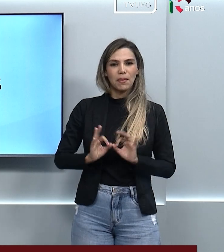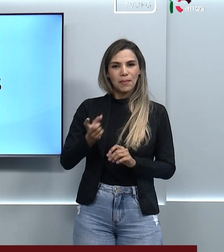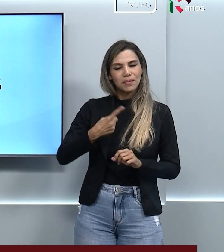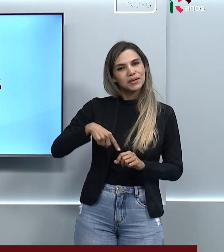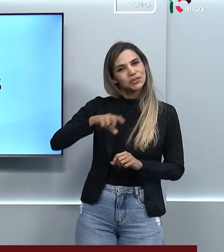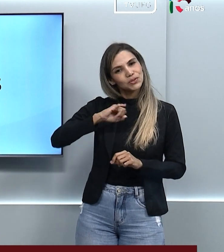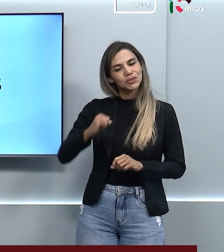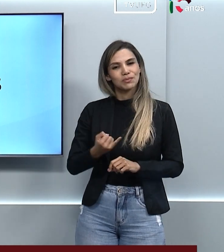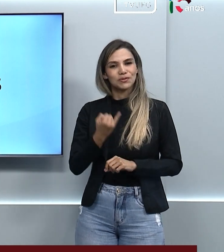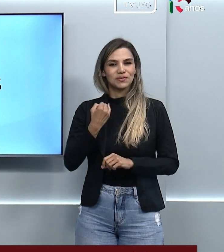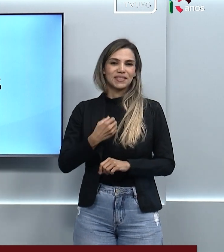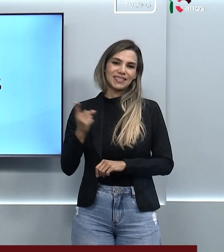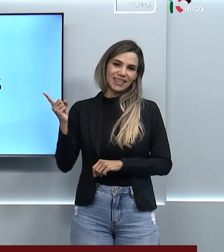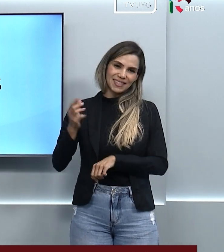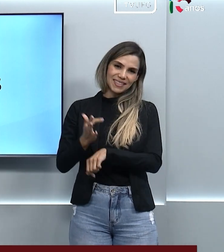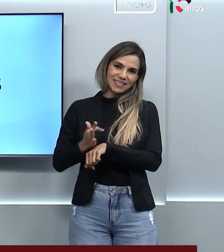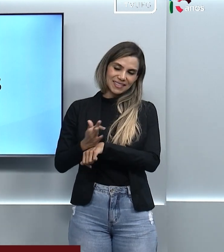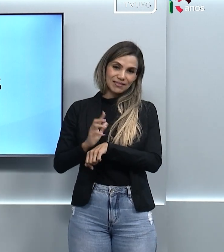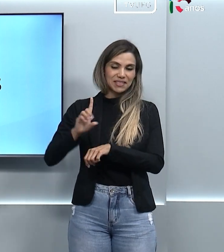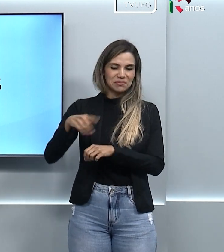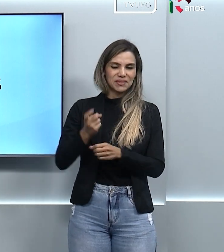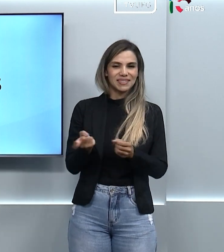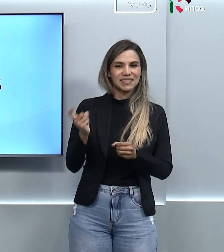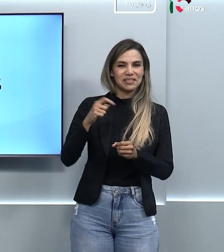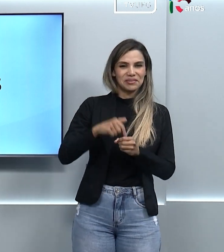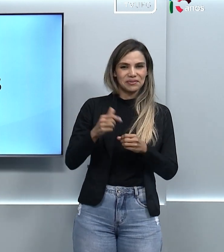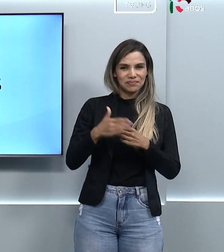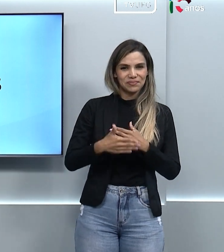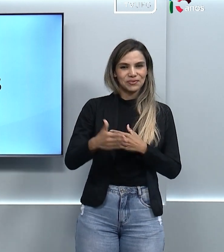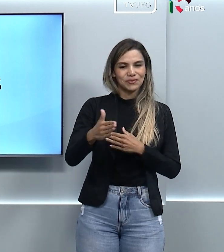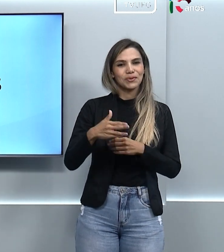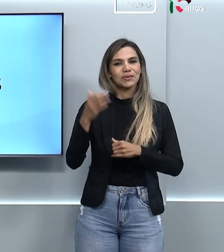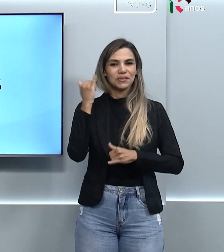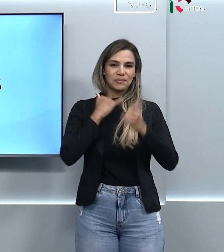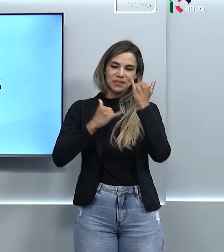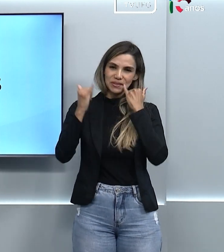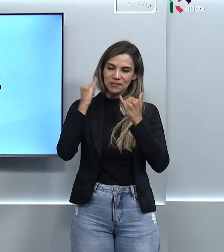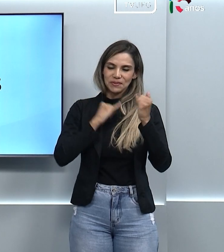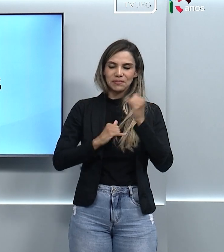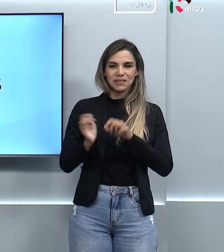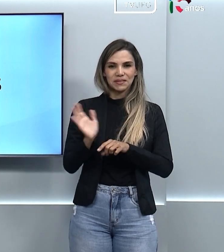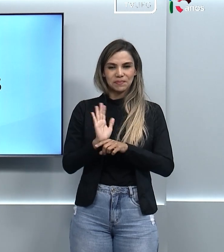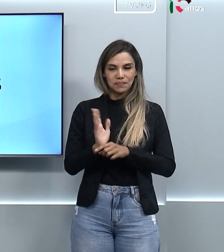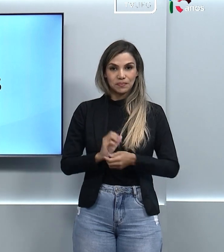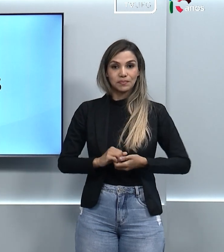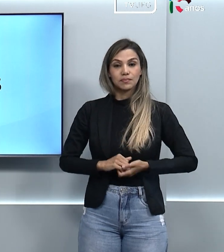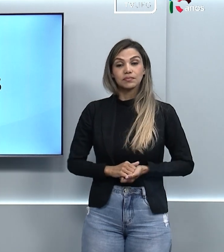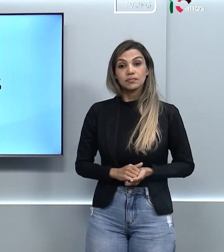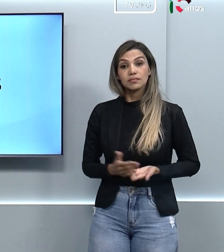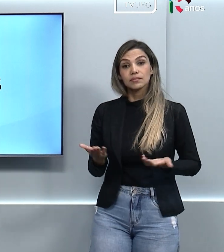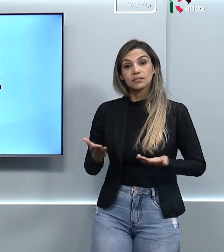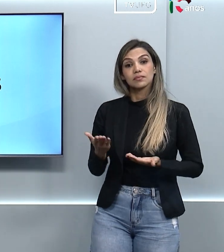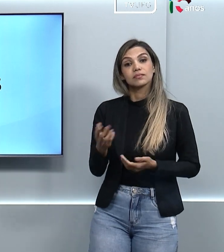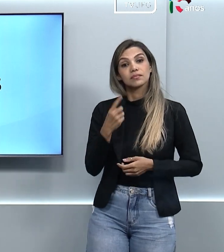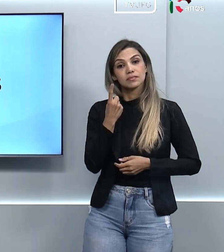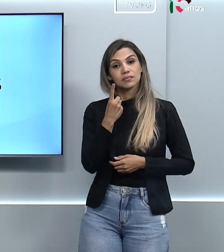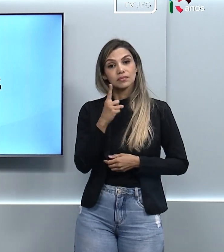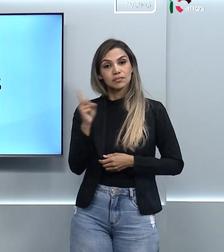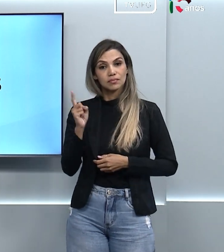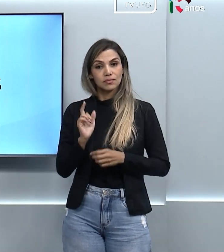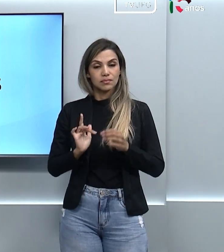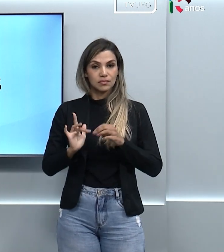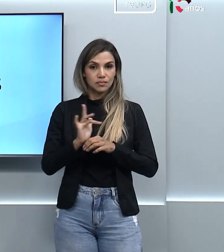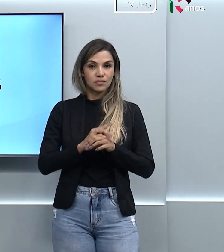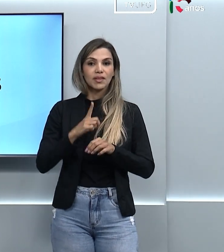usar durante a ausência dela. Logo, logo ela está de volta para trazer mais informações para a gente. E para finalizar o nosso programa, a gente vai